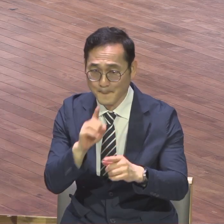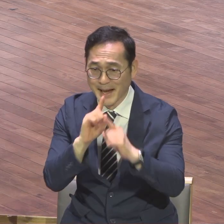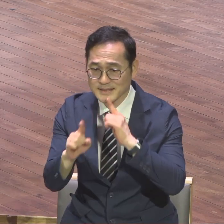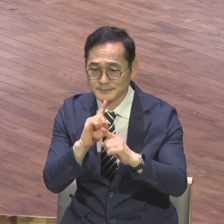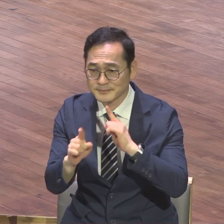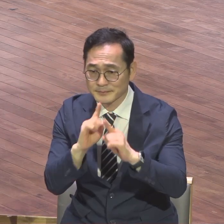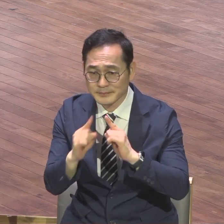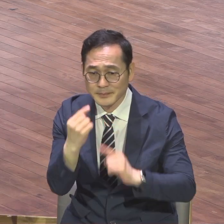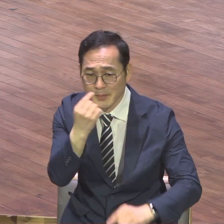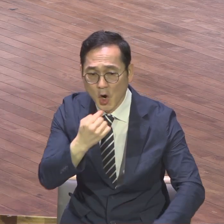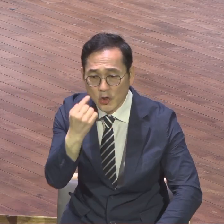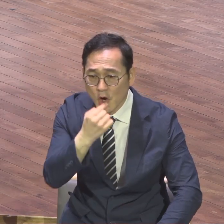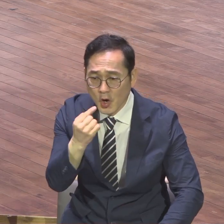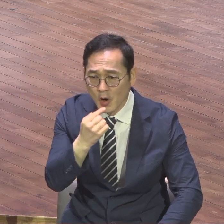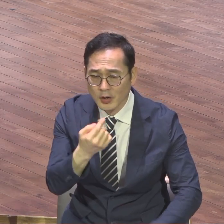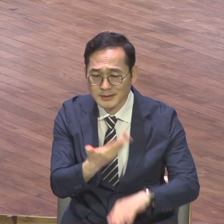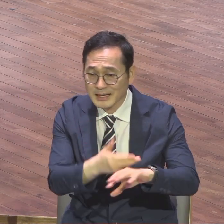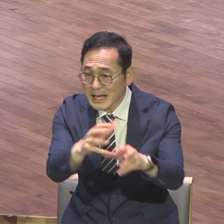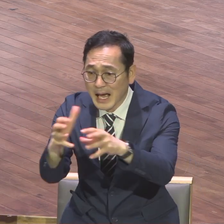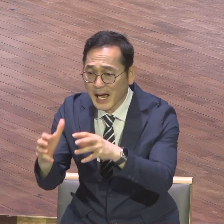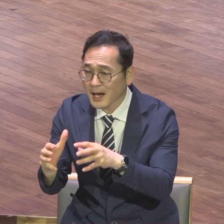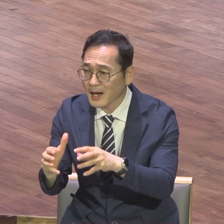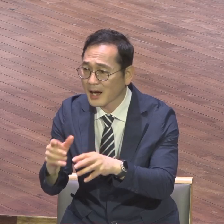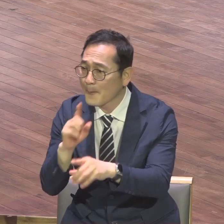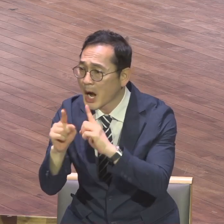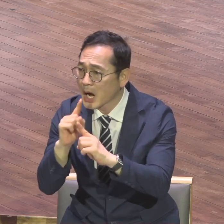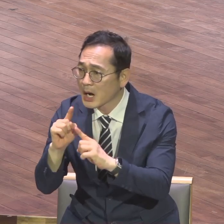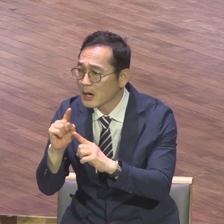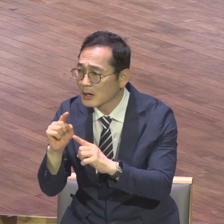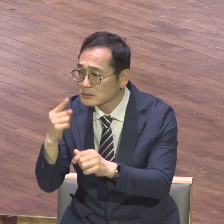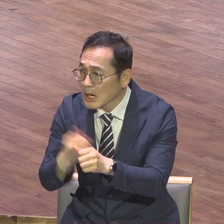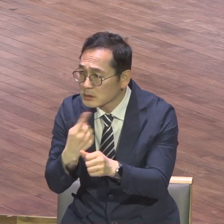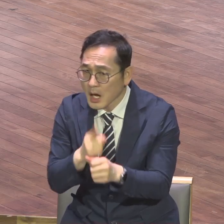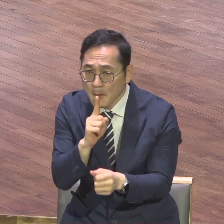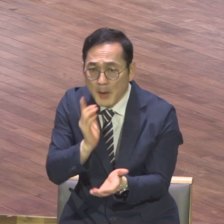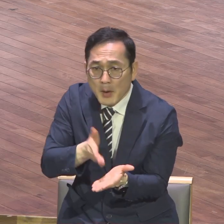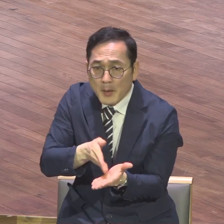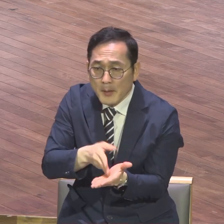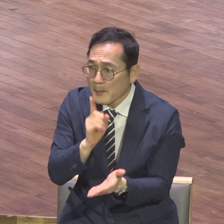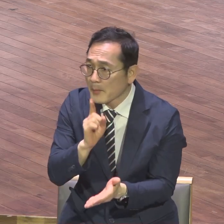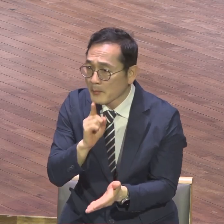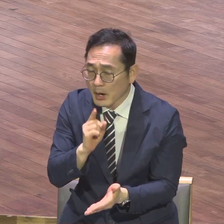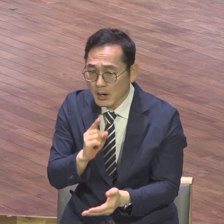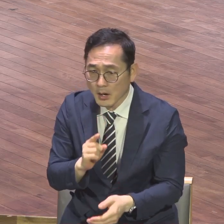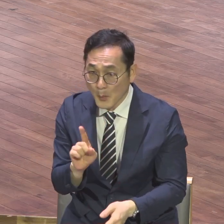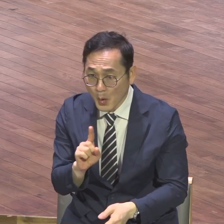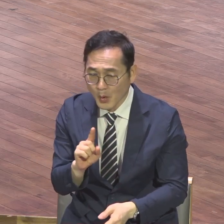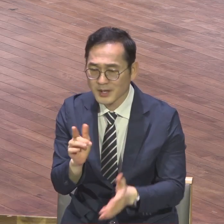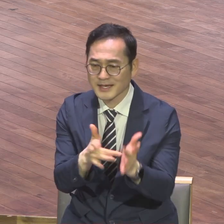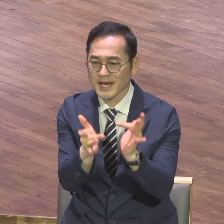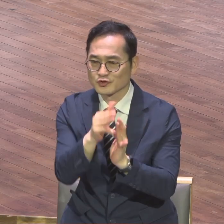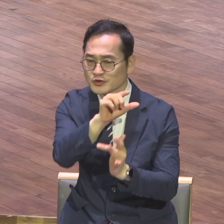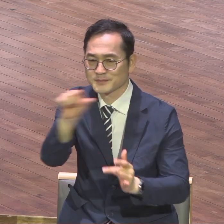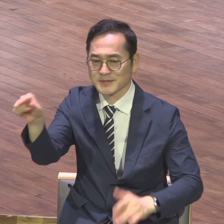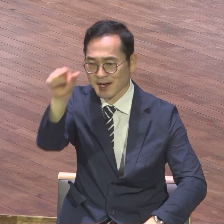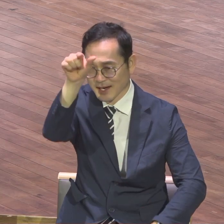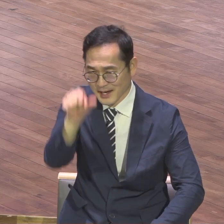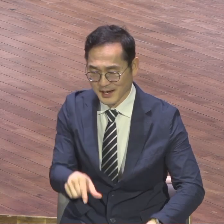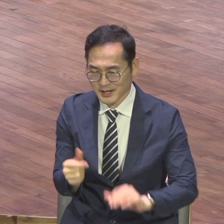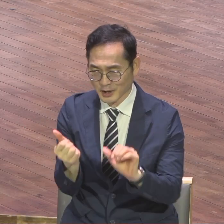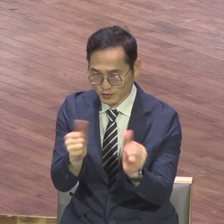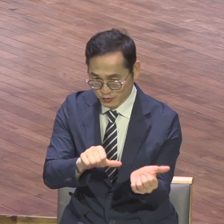방언을 하기 시작했습니다. 그 내용이 뭐냐? 예수 그리스도의 십자가의 이